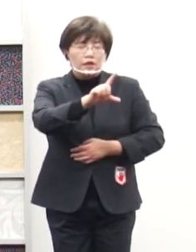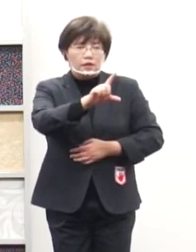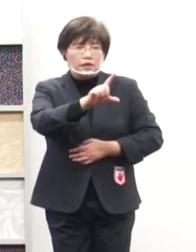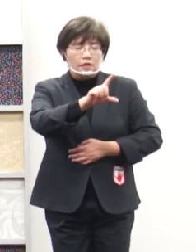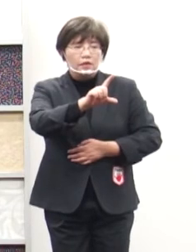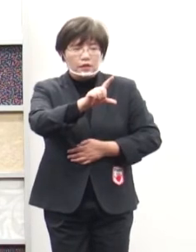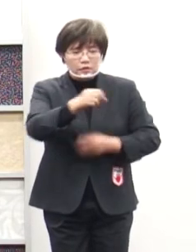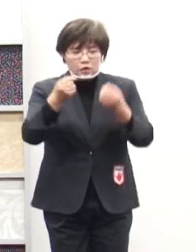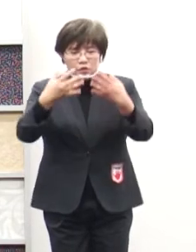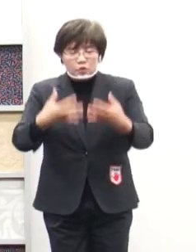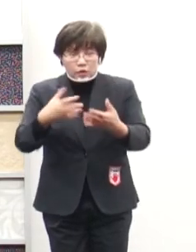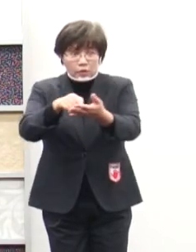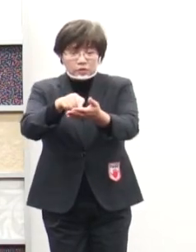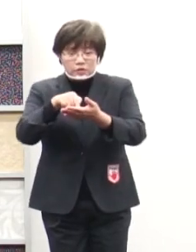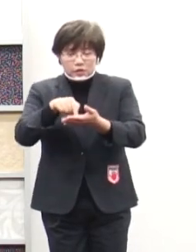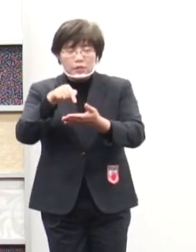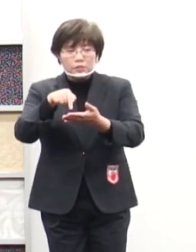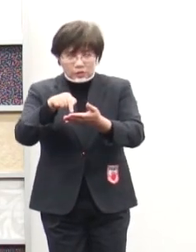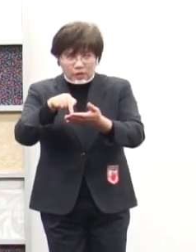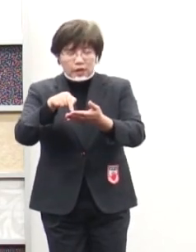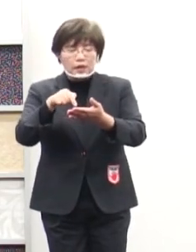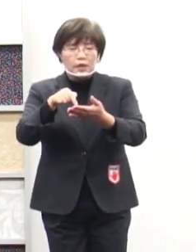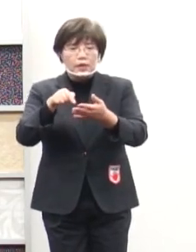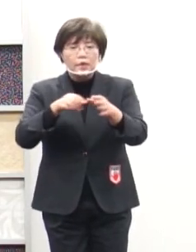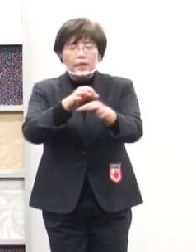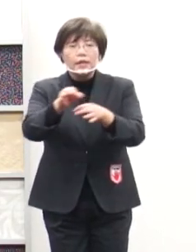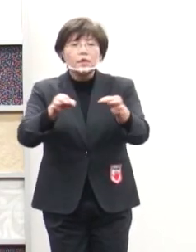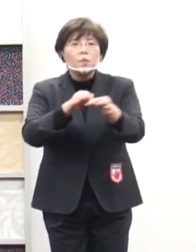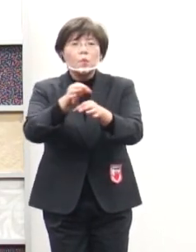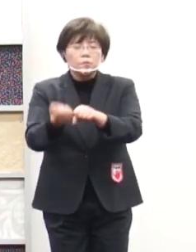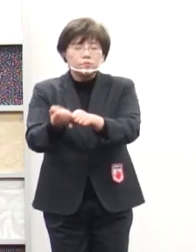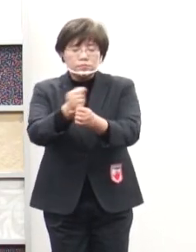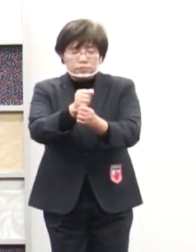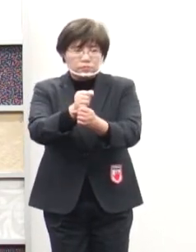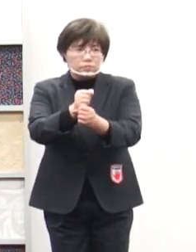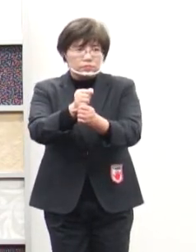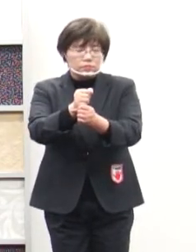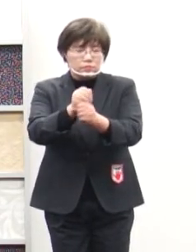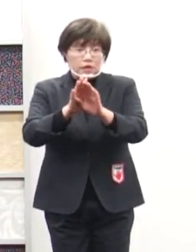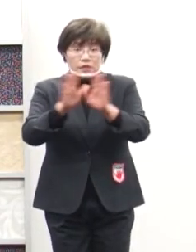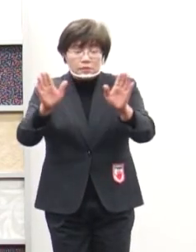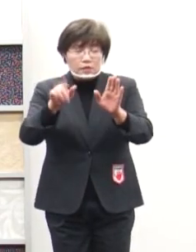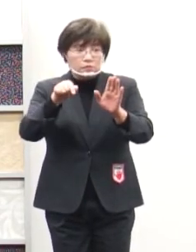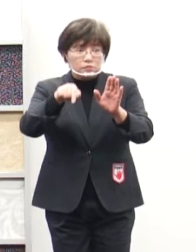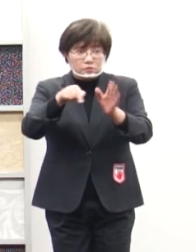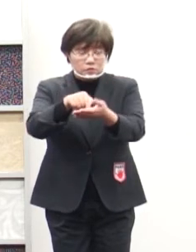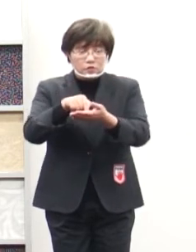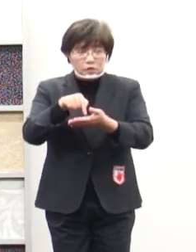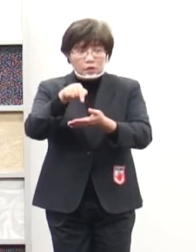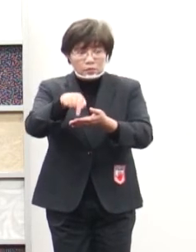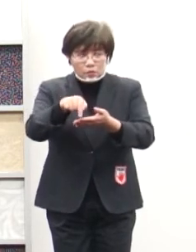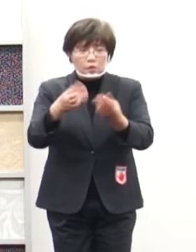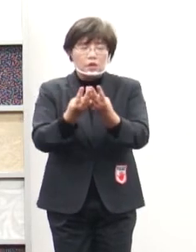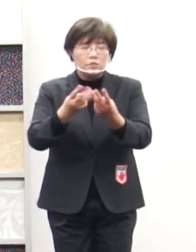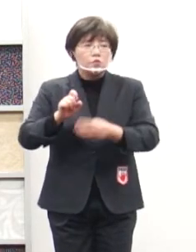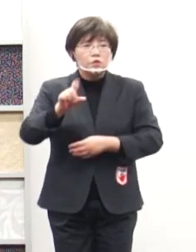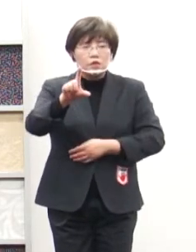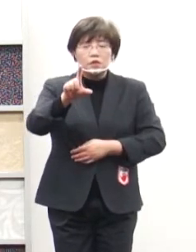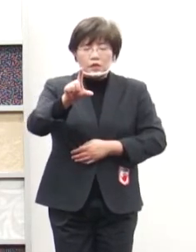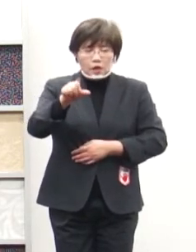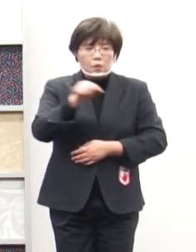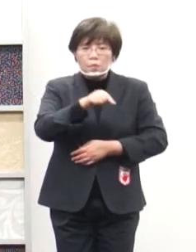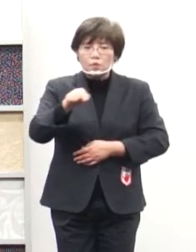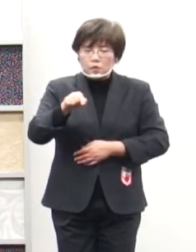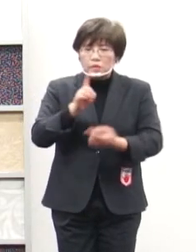その観点からそのこの、今回の時短要請協力金というのは知事は、まあ、改めてどんなふうに評価してい